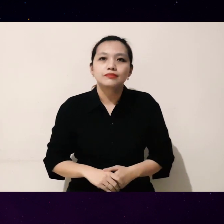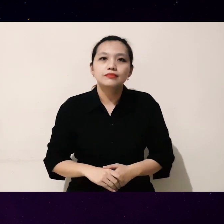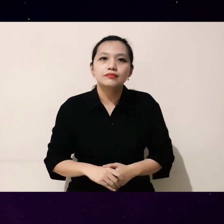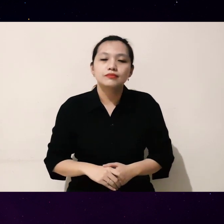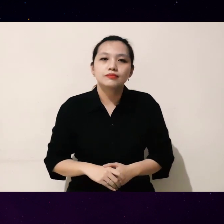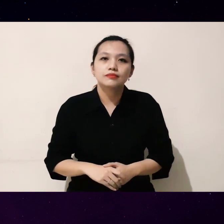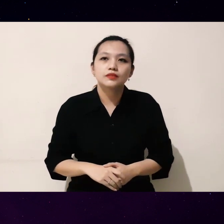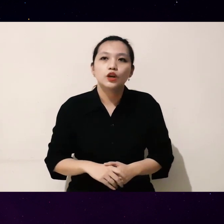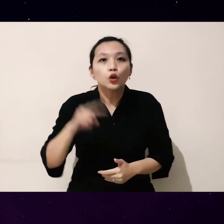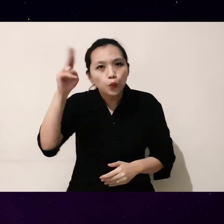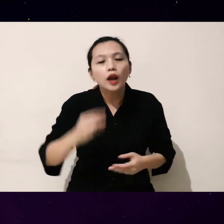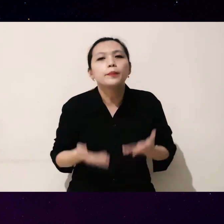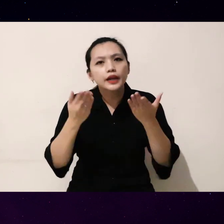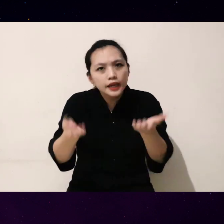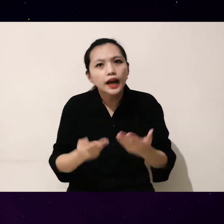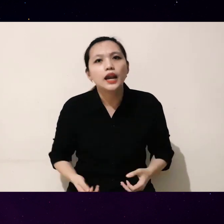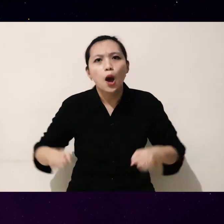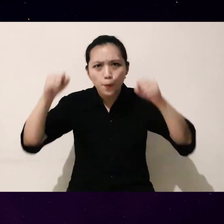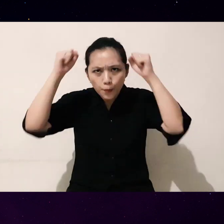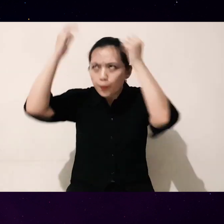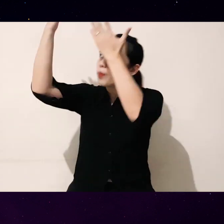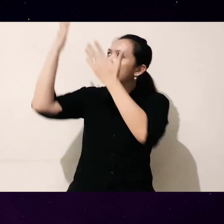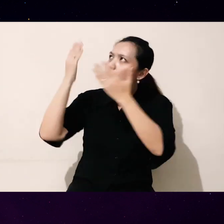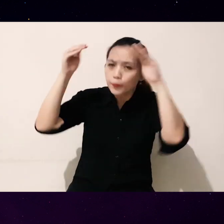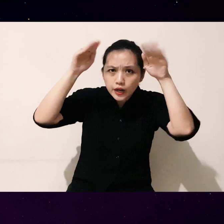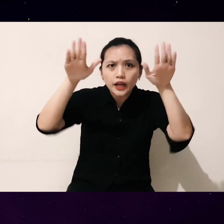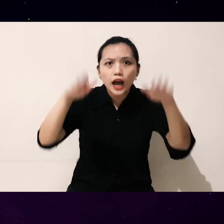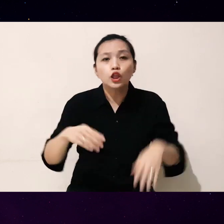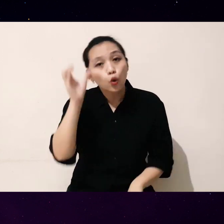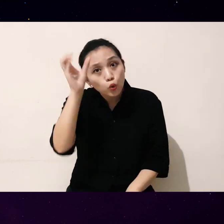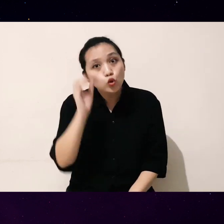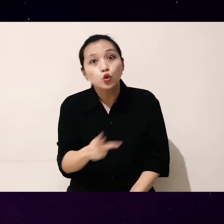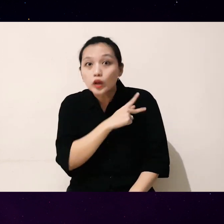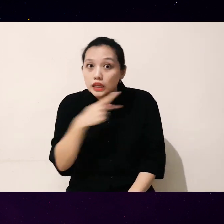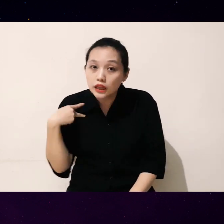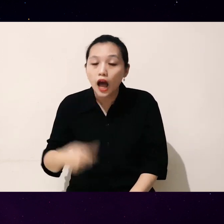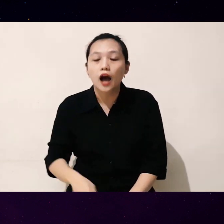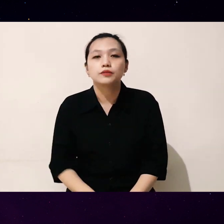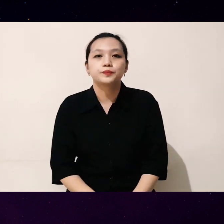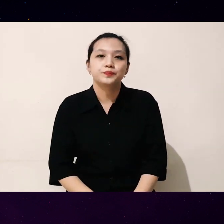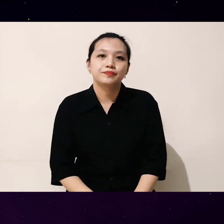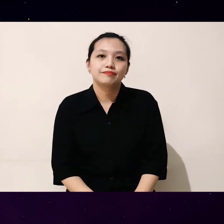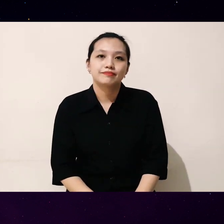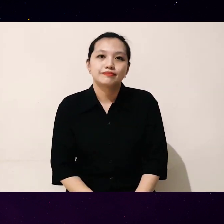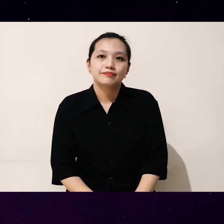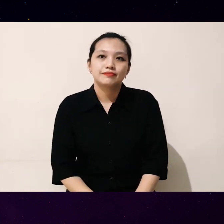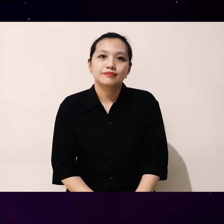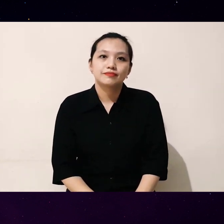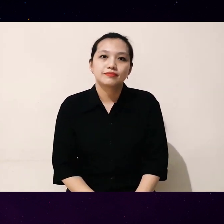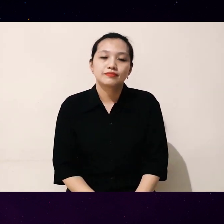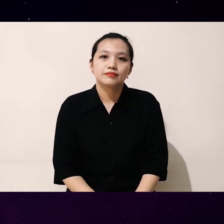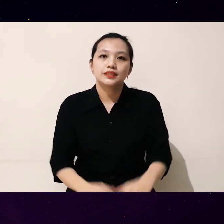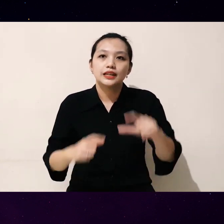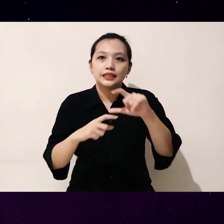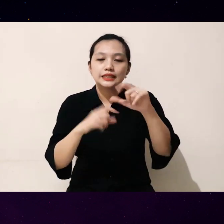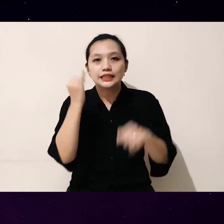Anda kepada Tuhan. Postur hidup kedua yang Tuhan ingin kita belajar dari Raja Daud dan aplikasikan di dalam